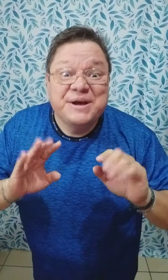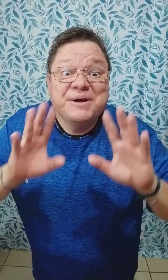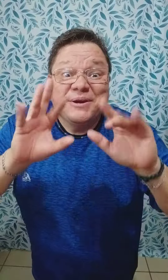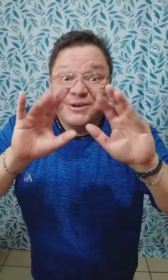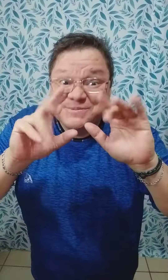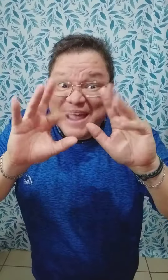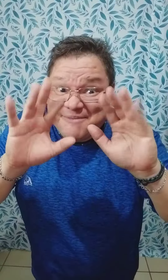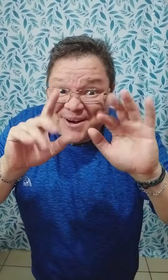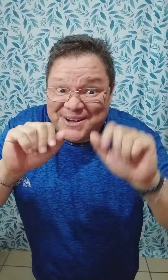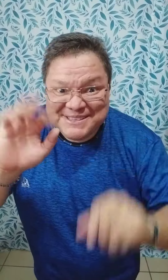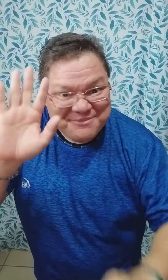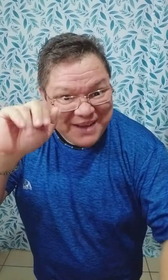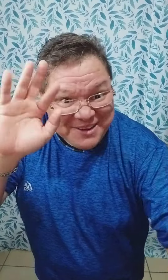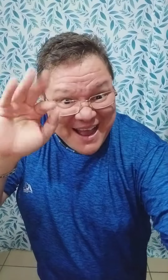¡Nos vemos! ¡Bye, bye!